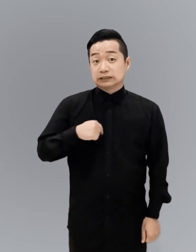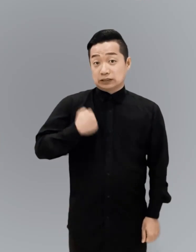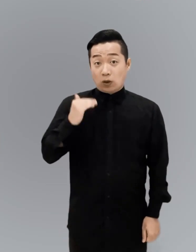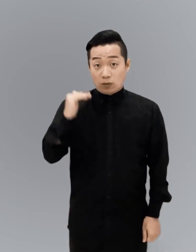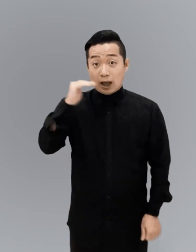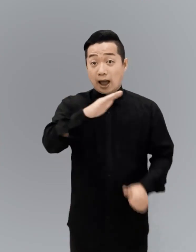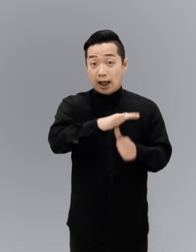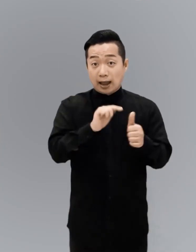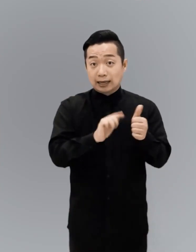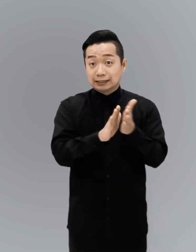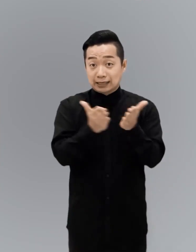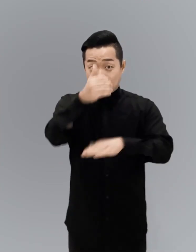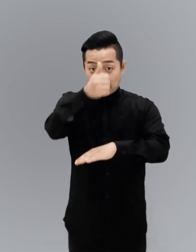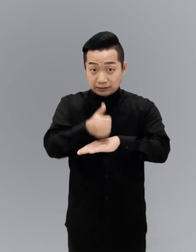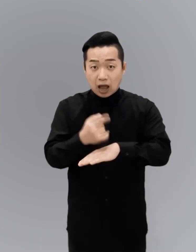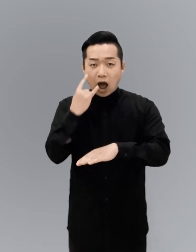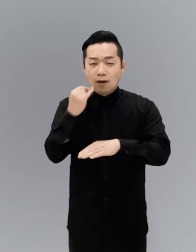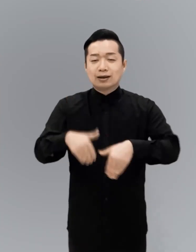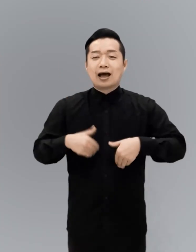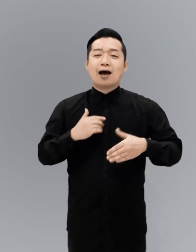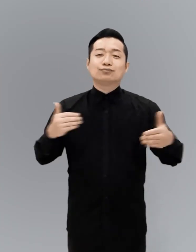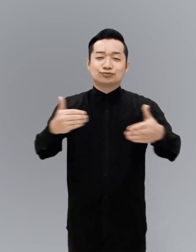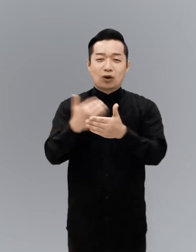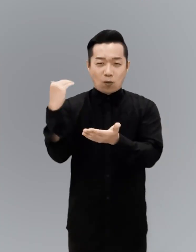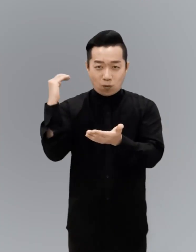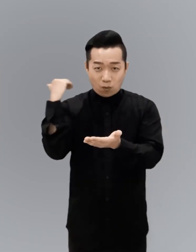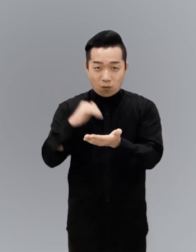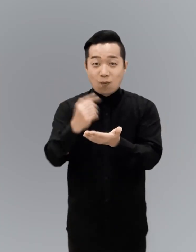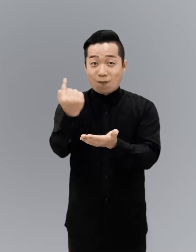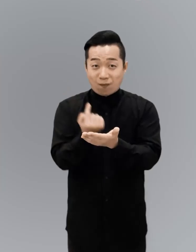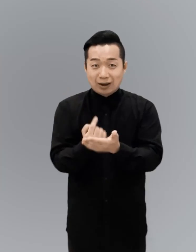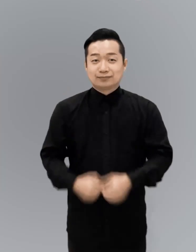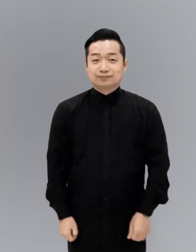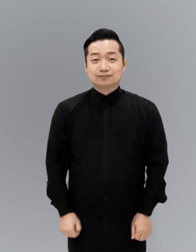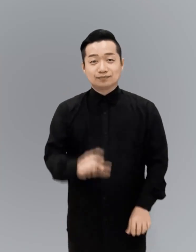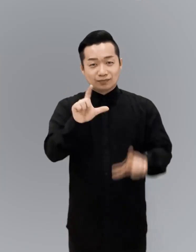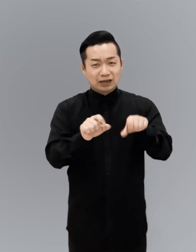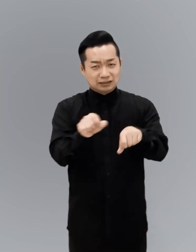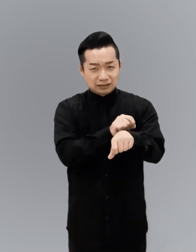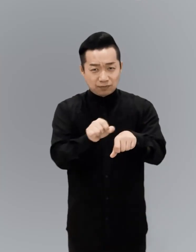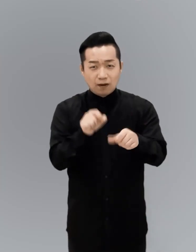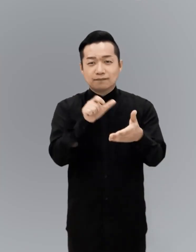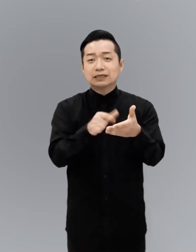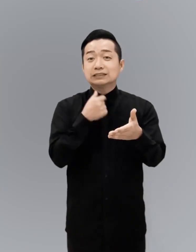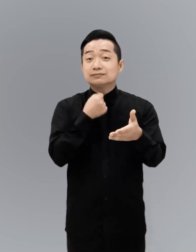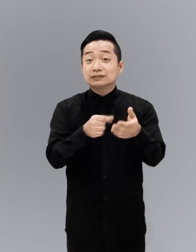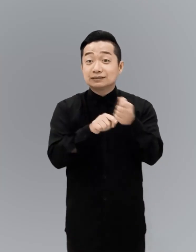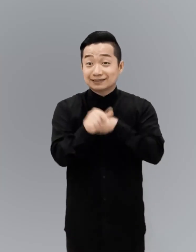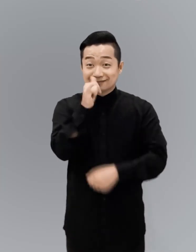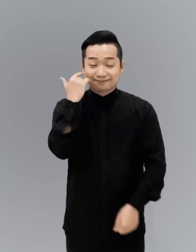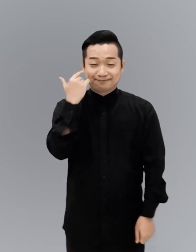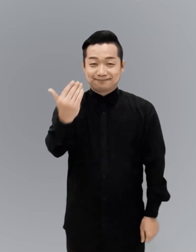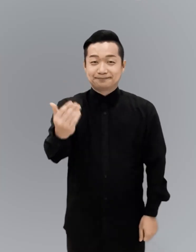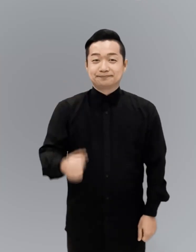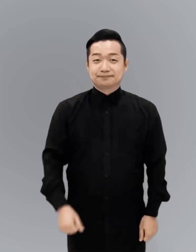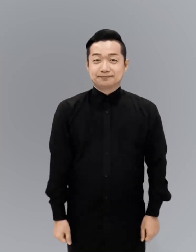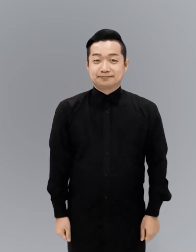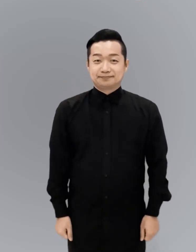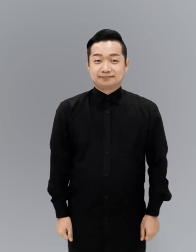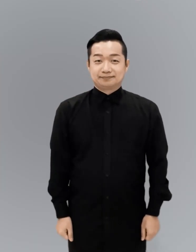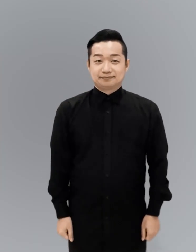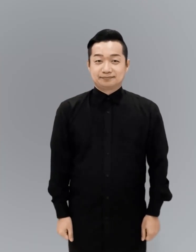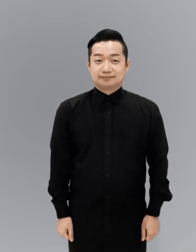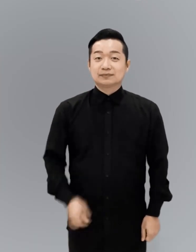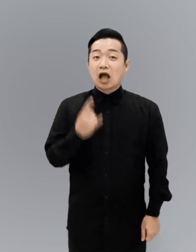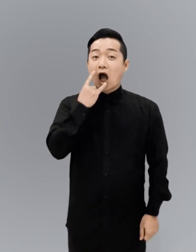스스로 성장한 아이는 책의 마지막에 엄마의 따뜻한 품으로 돌아옵니다. 이 장면에 특별히 싣고 싶었던 의미가